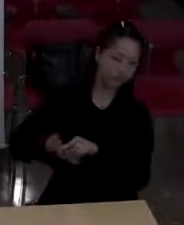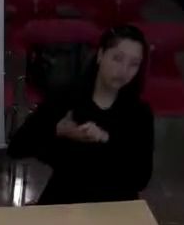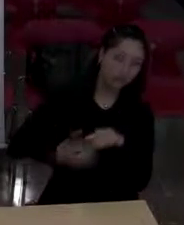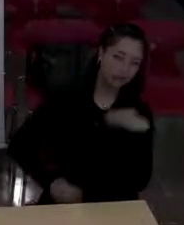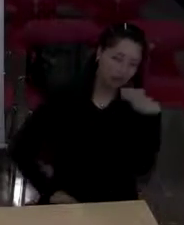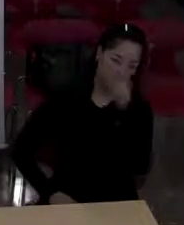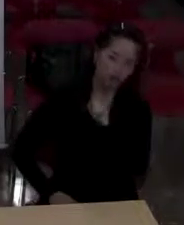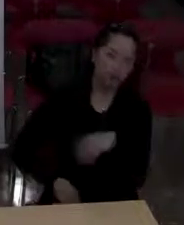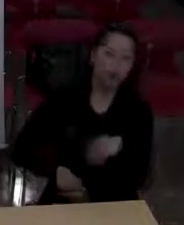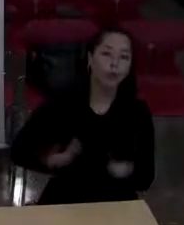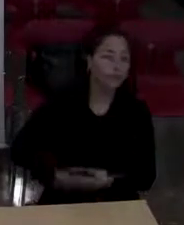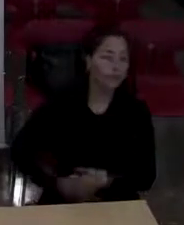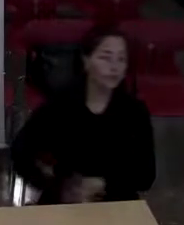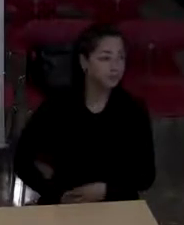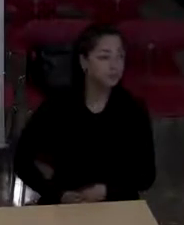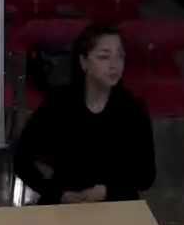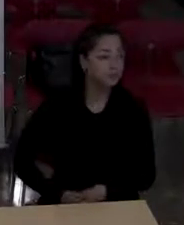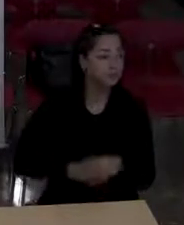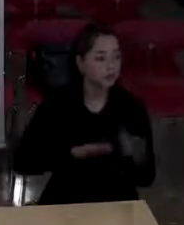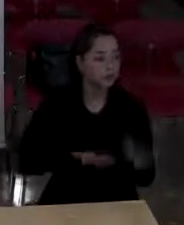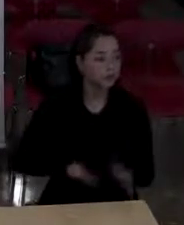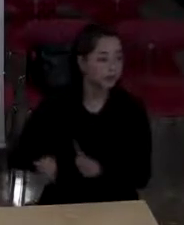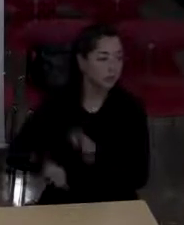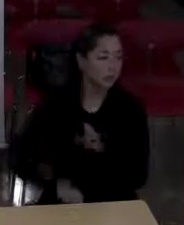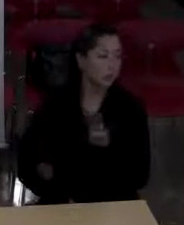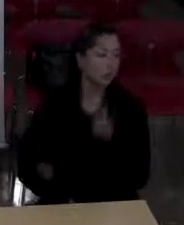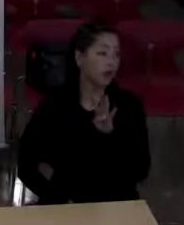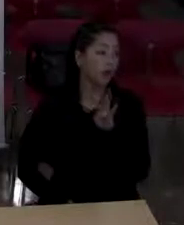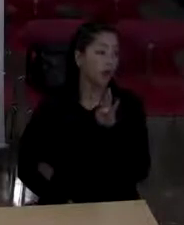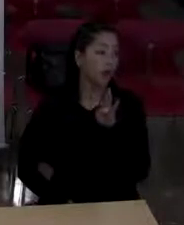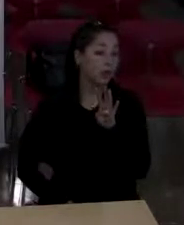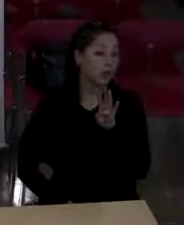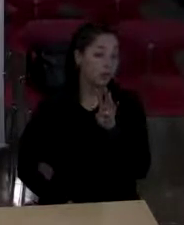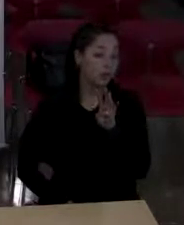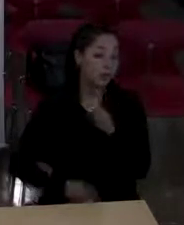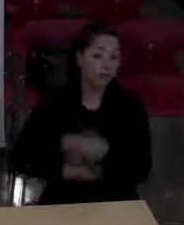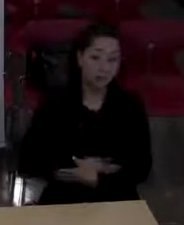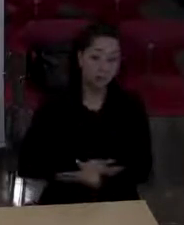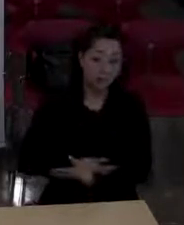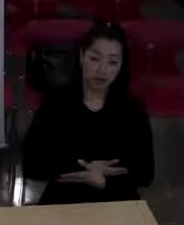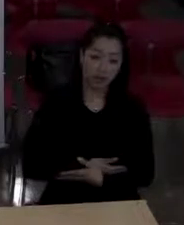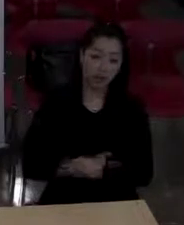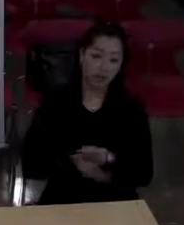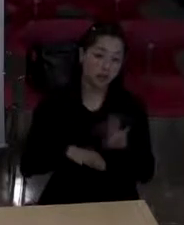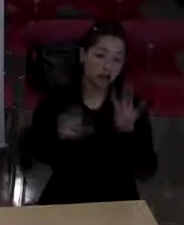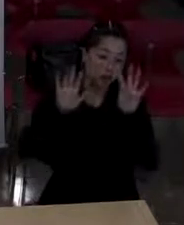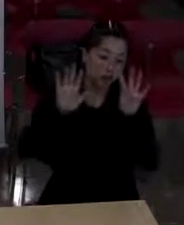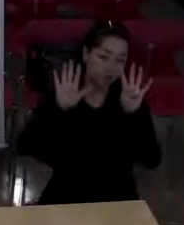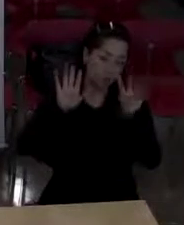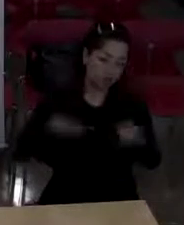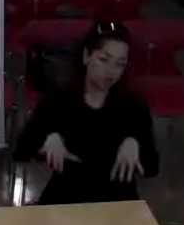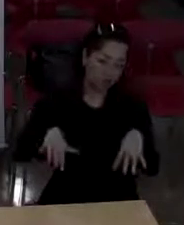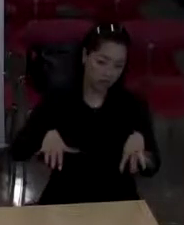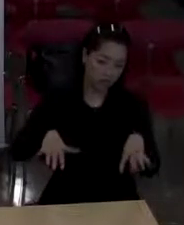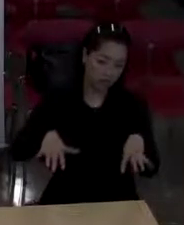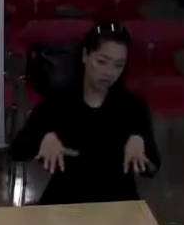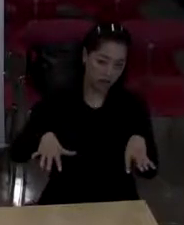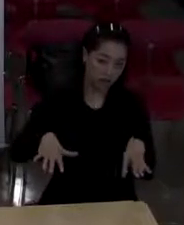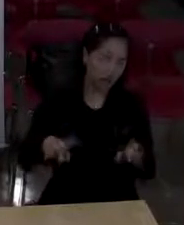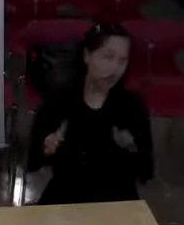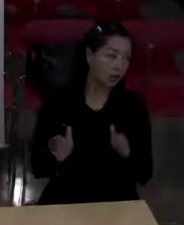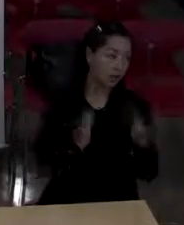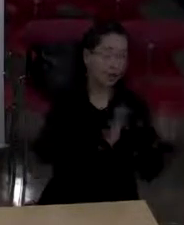los 12 meses se desarrollan diálogos recíprocos entre el lactante y la madre en diferentes situaciones de rutina de la vida diaria como